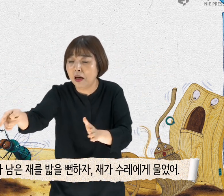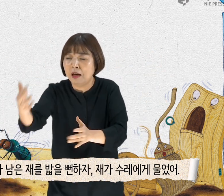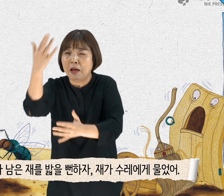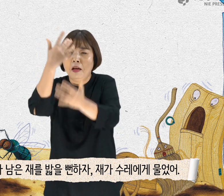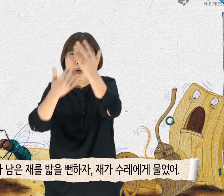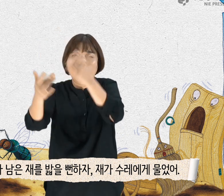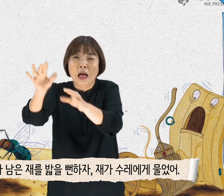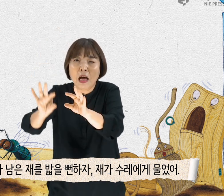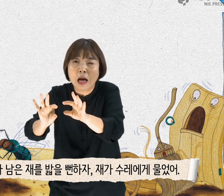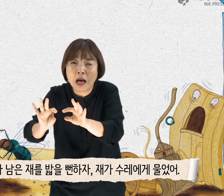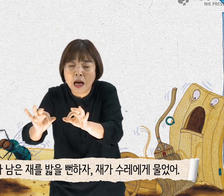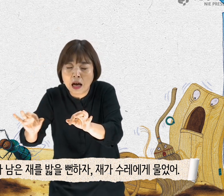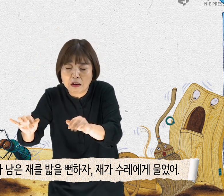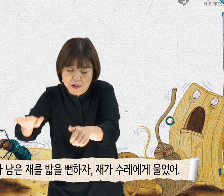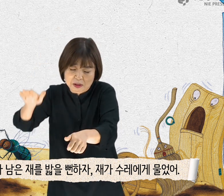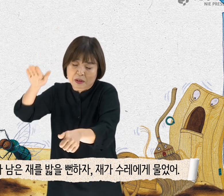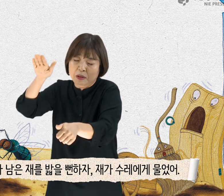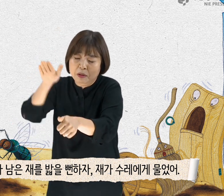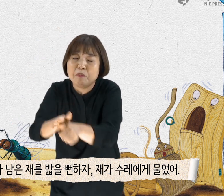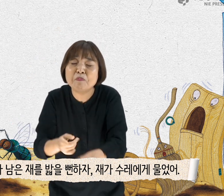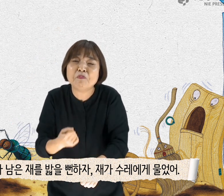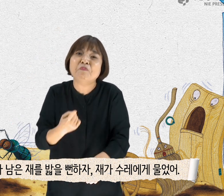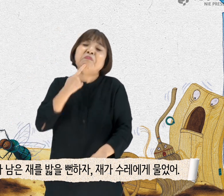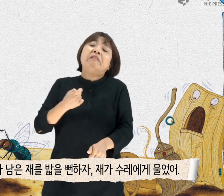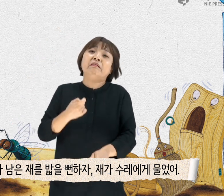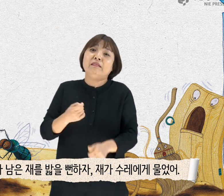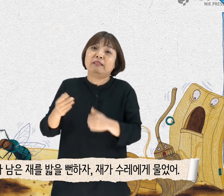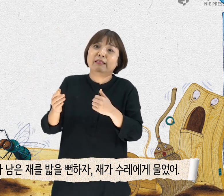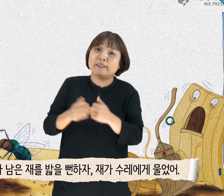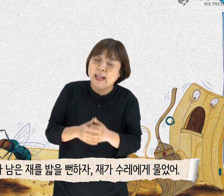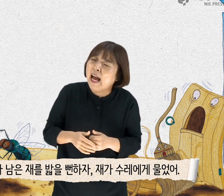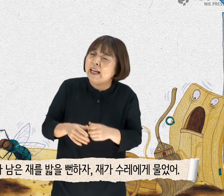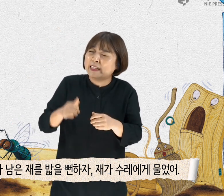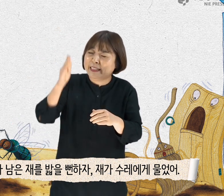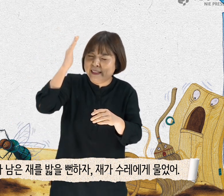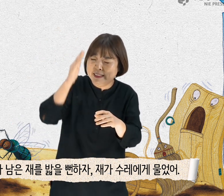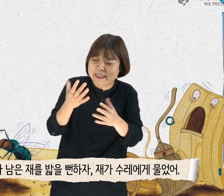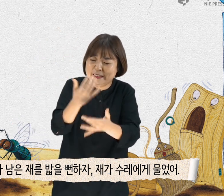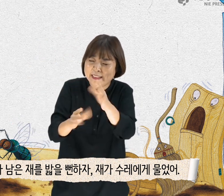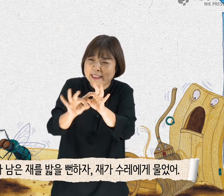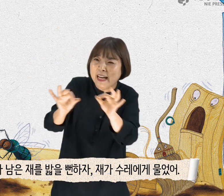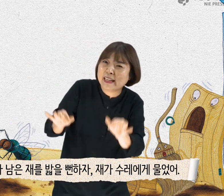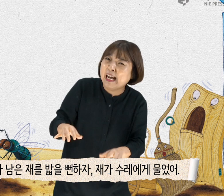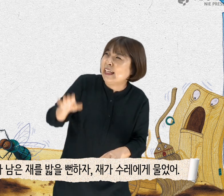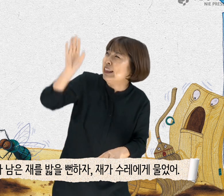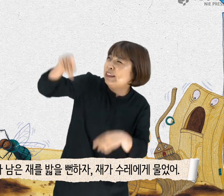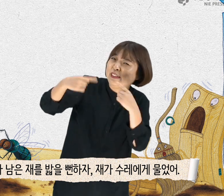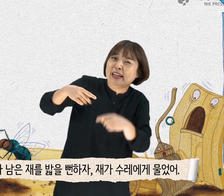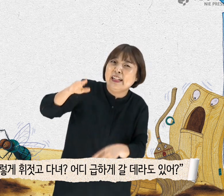그러다가 타다 남은 쟤를 밟을 뻔하자 쟤가 수레에게 물었어.